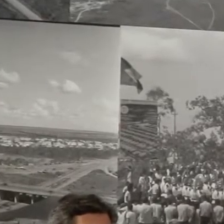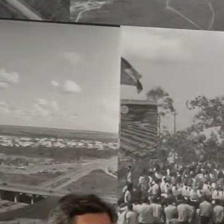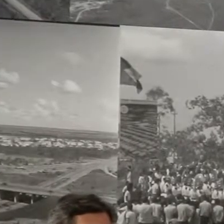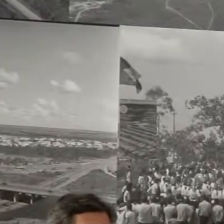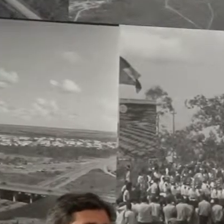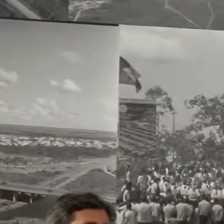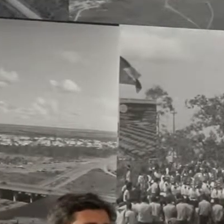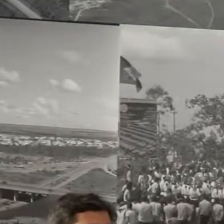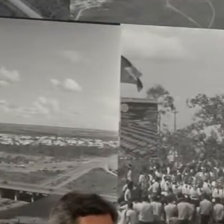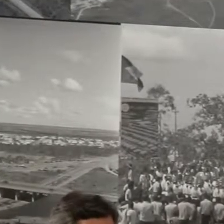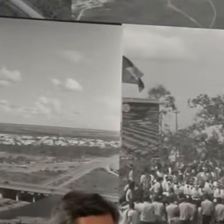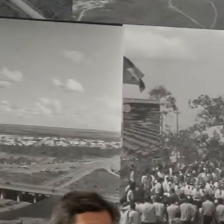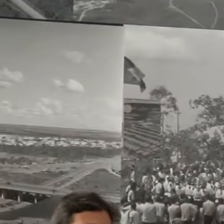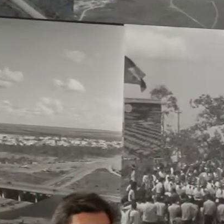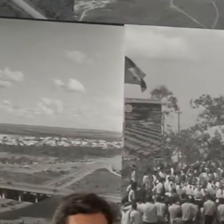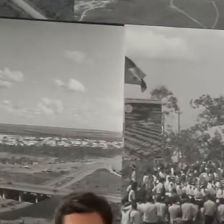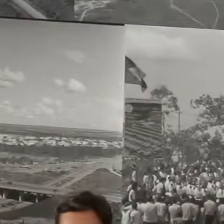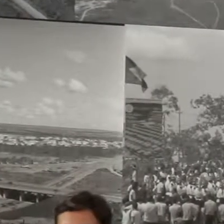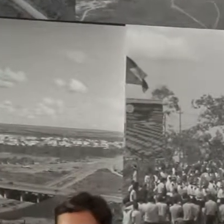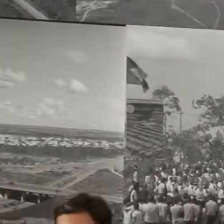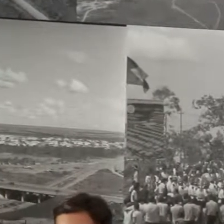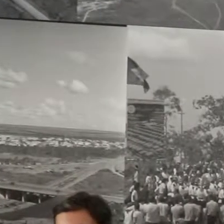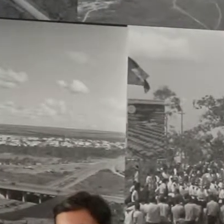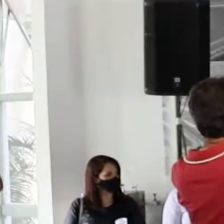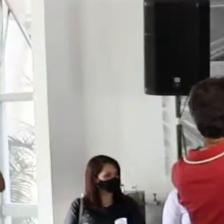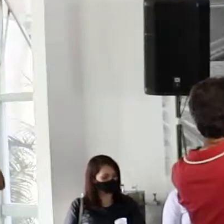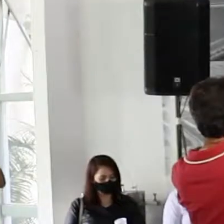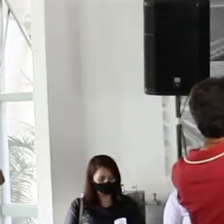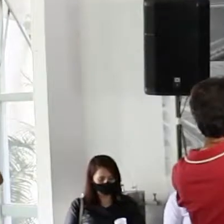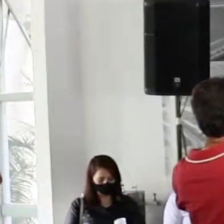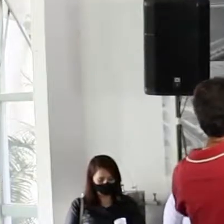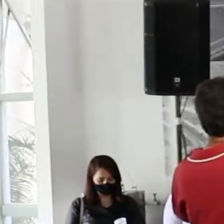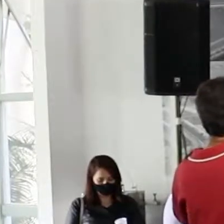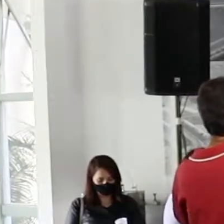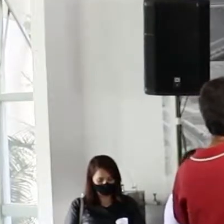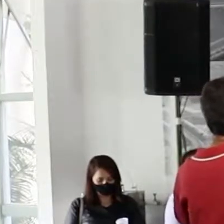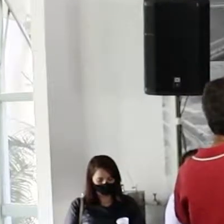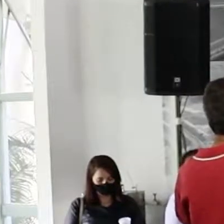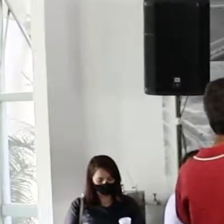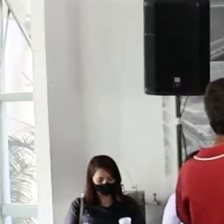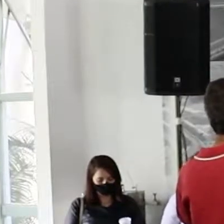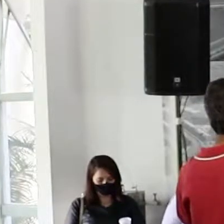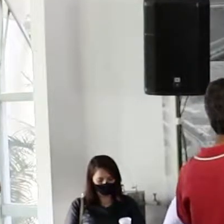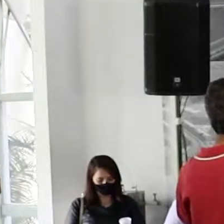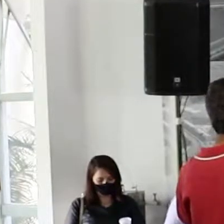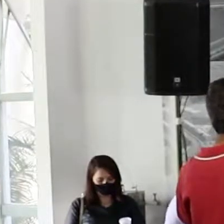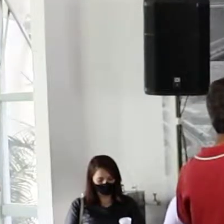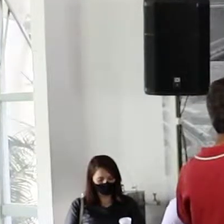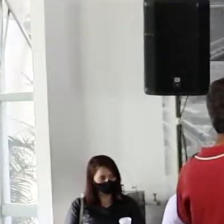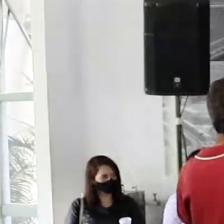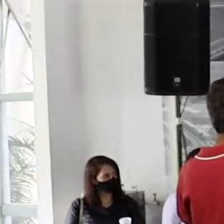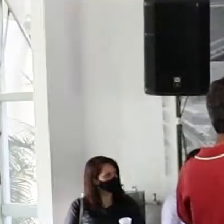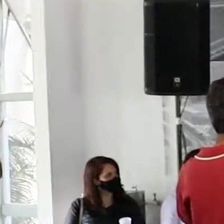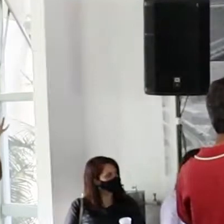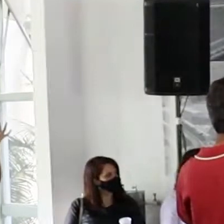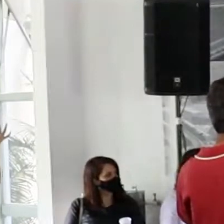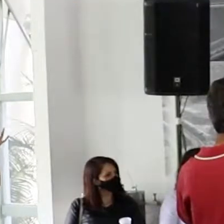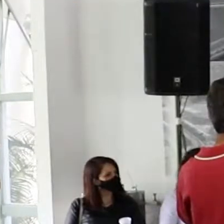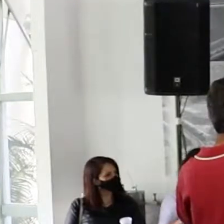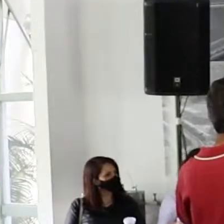A exatamente criar o parque científico tecnológico me lembro como hoje eu estava em Águas Claras ainda o governo Roriz